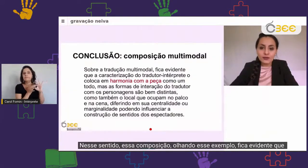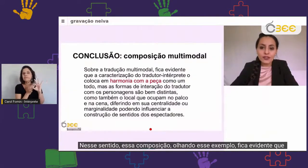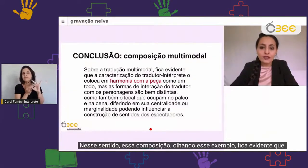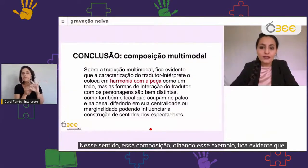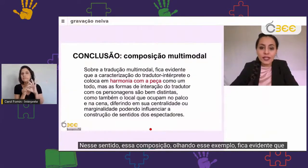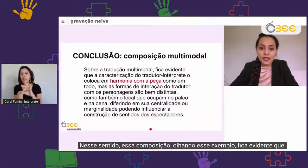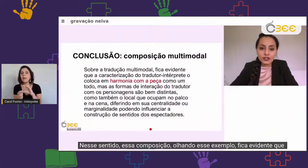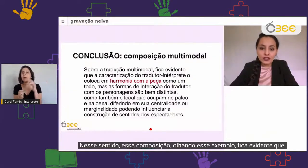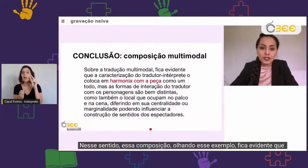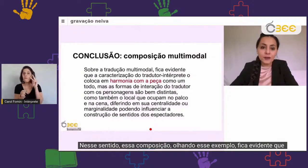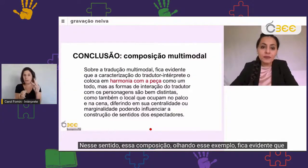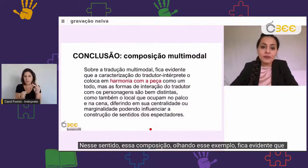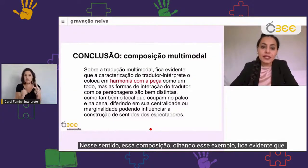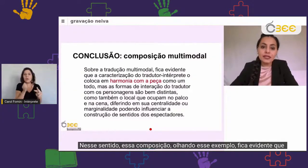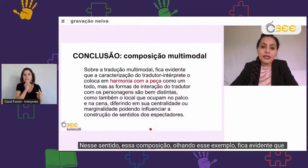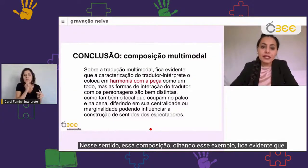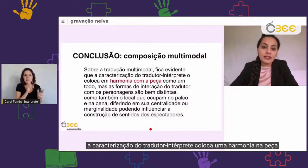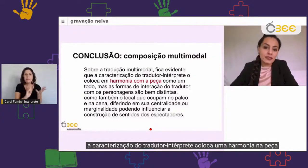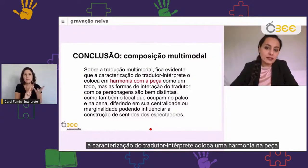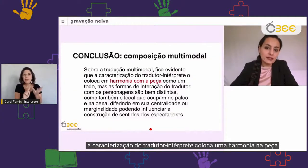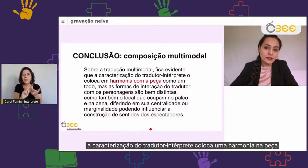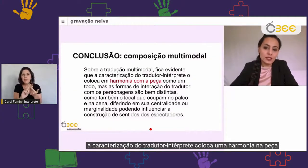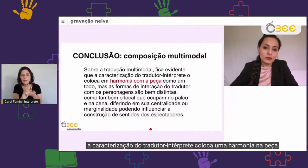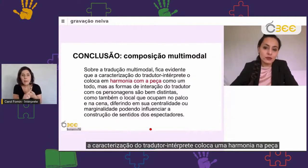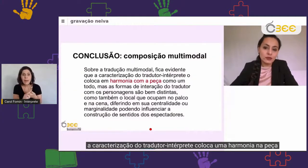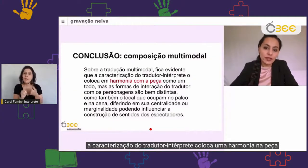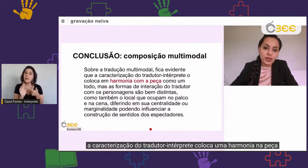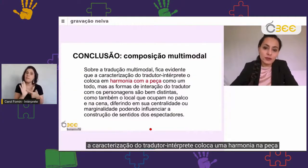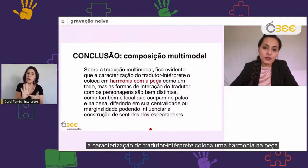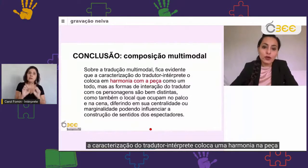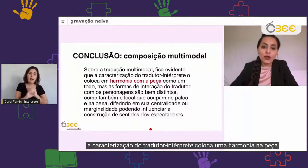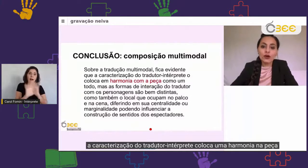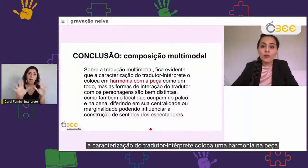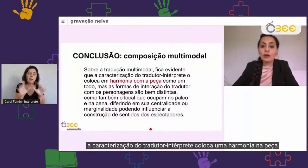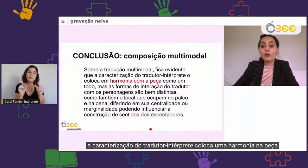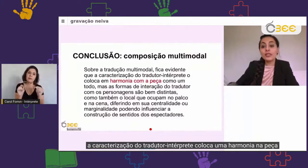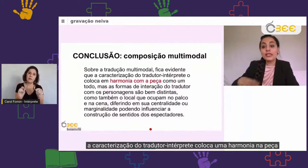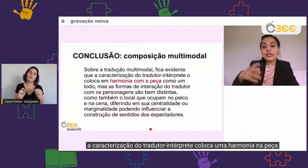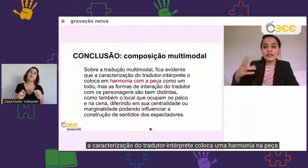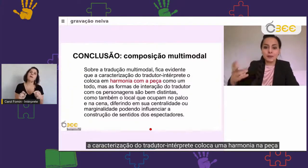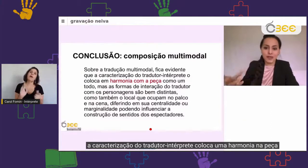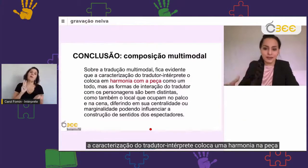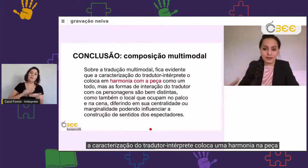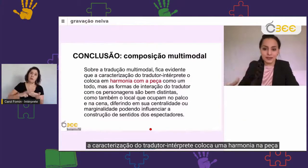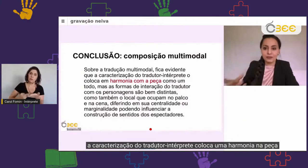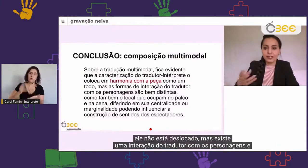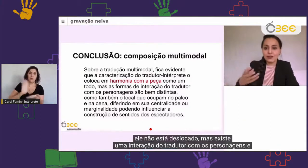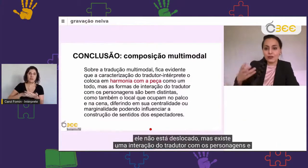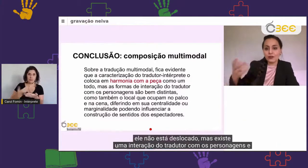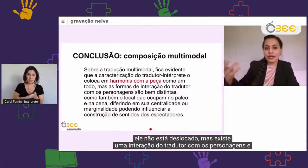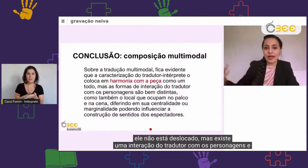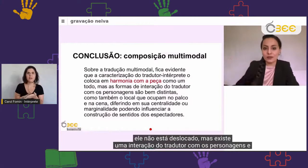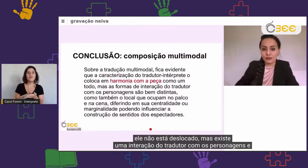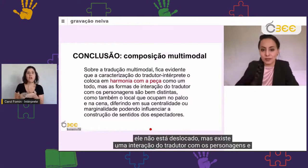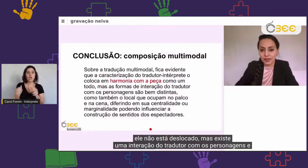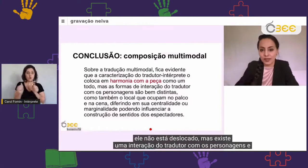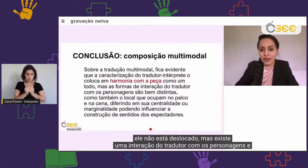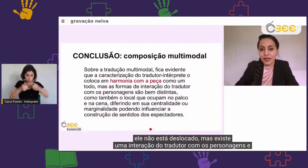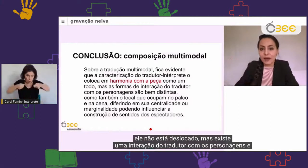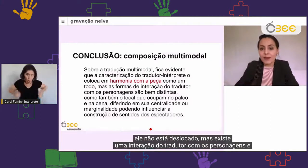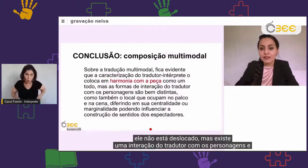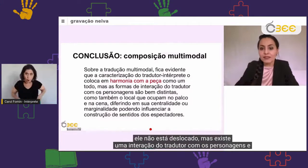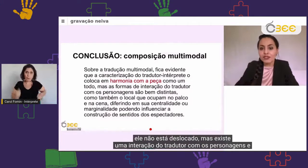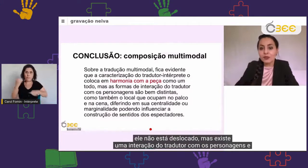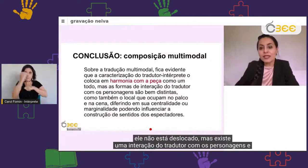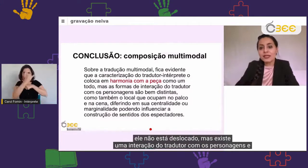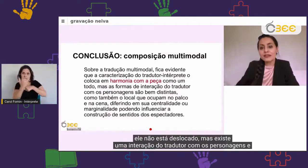esses exemplos, fica evidente, né, que a caracterização do tradutor-intérprete coloca uma harmonia na peça, ele não está deslocado,